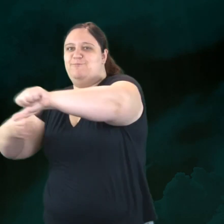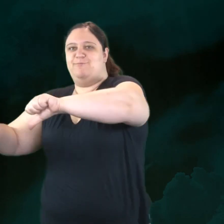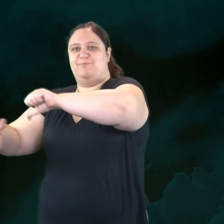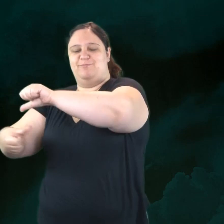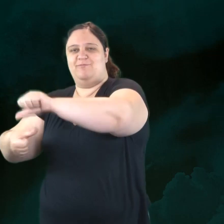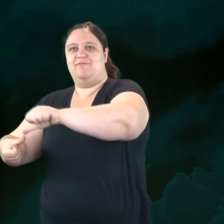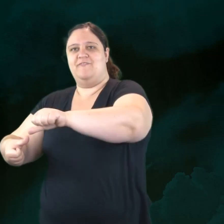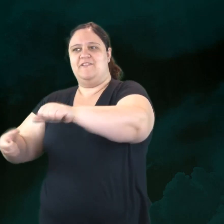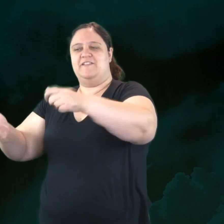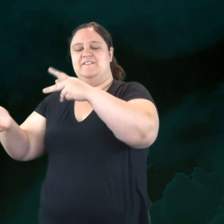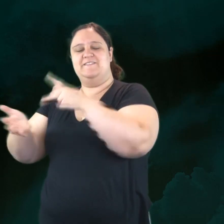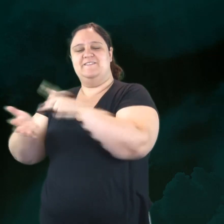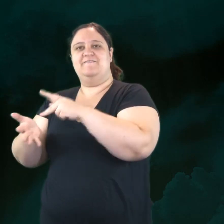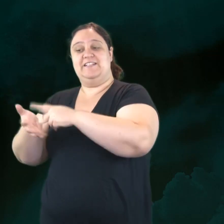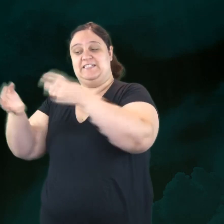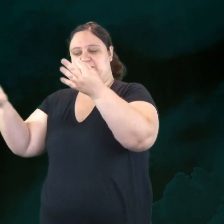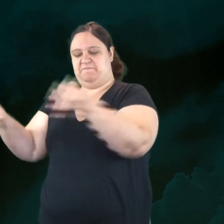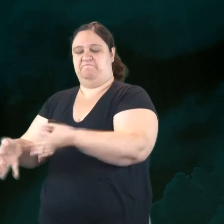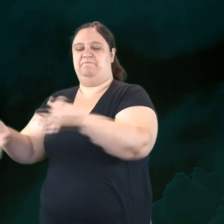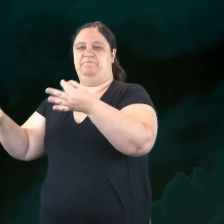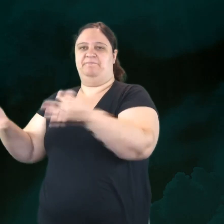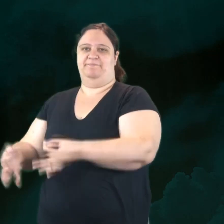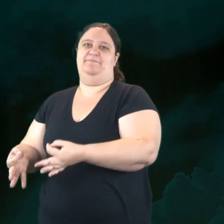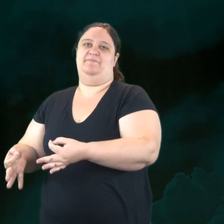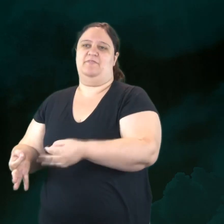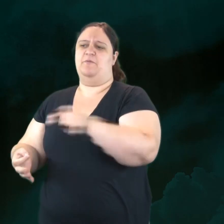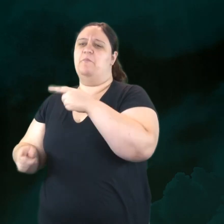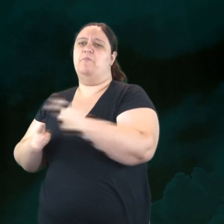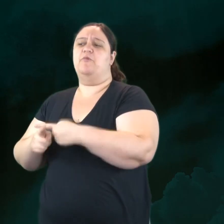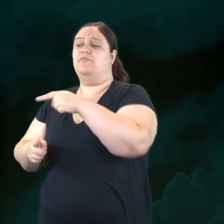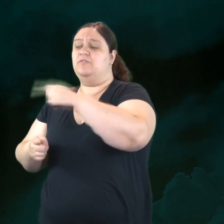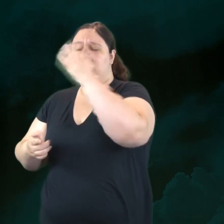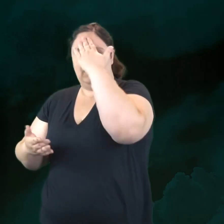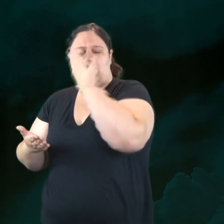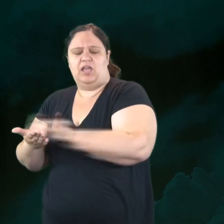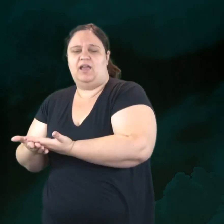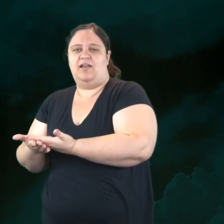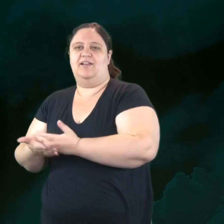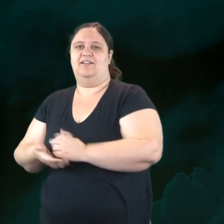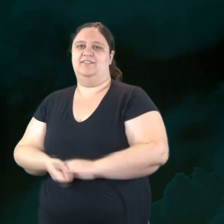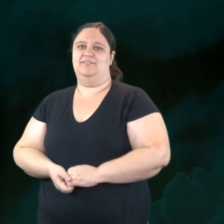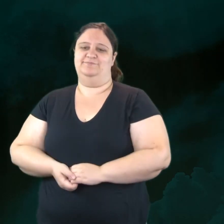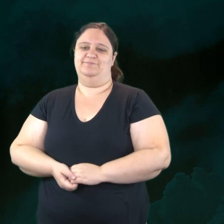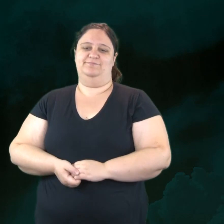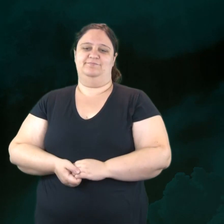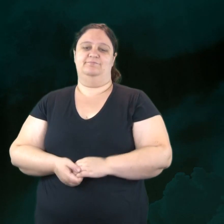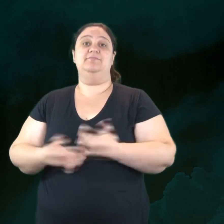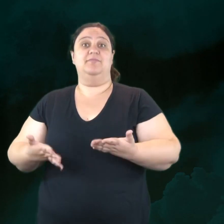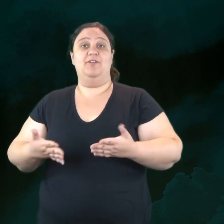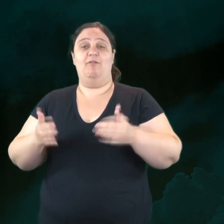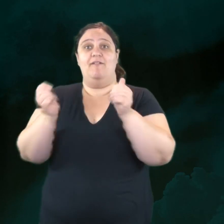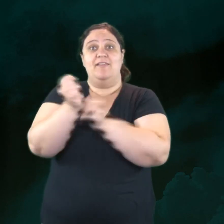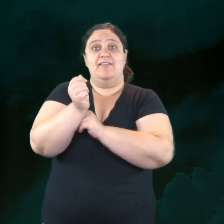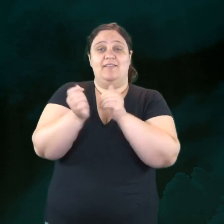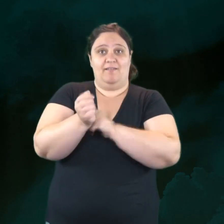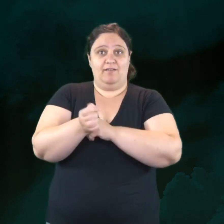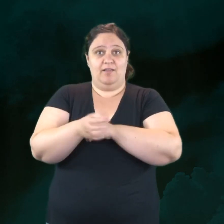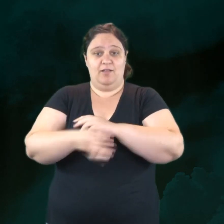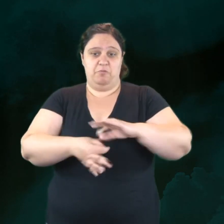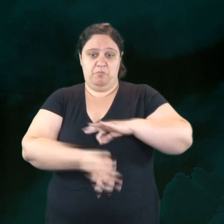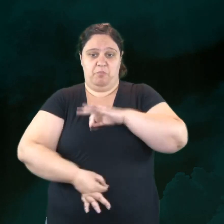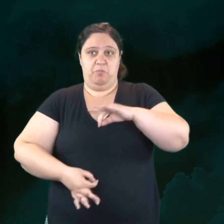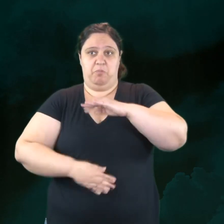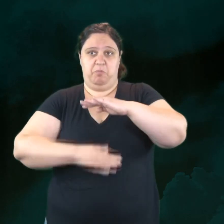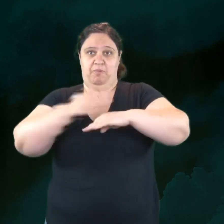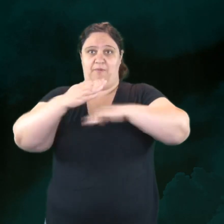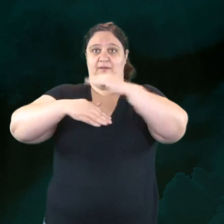operando eficazmente em vós os que credes. Irmãos, esse é o segredo do progresso espiritual. Às